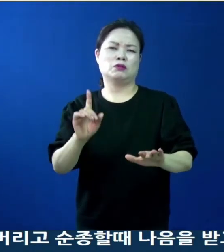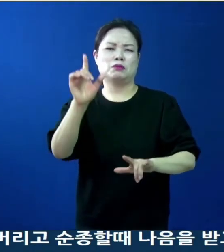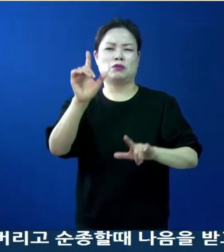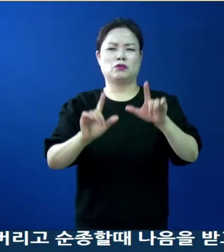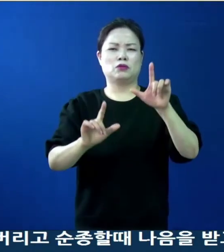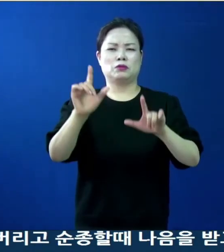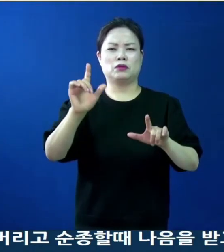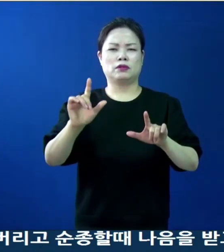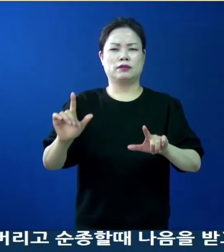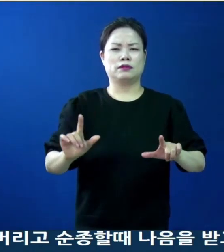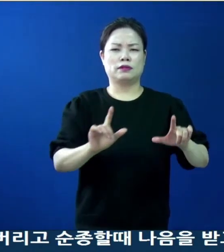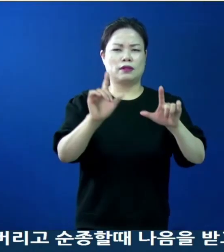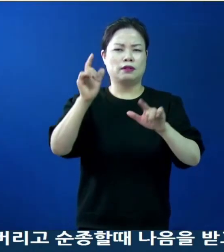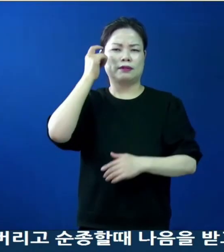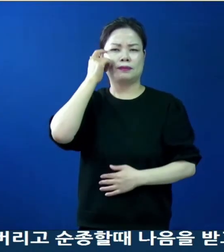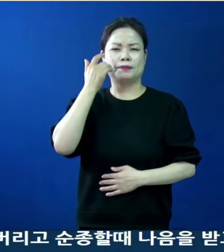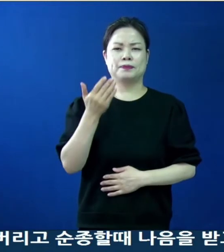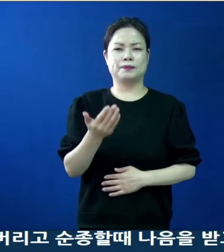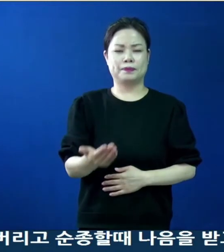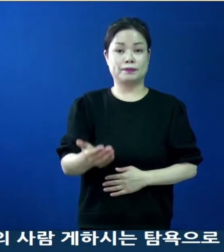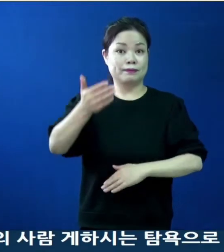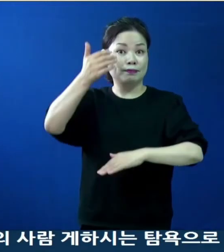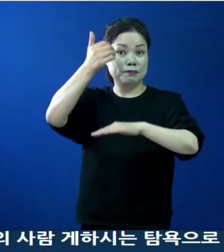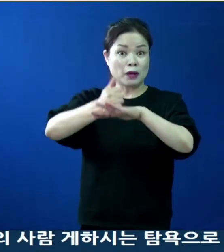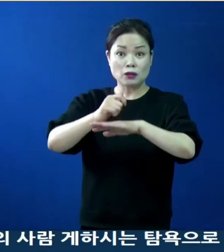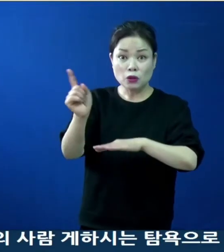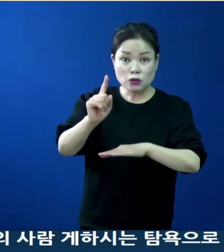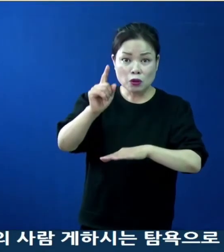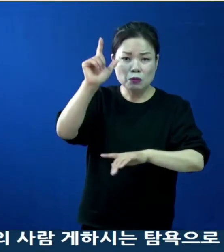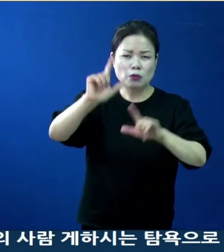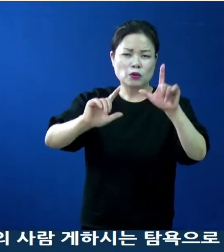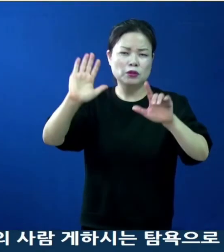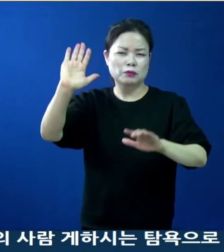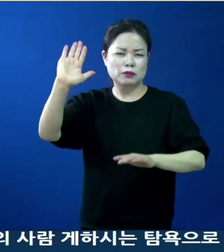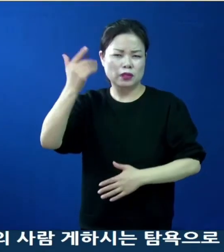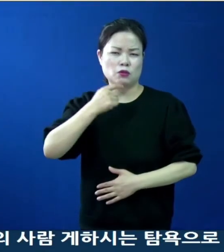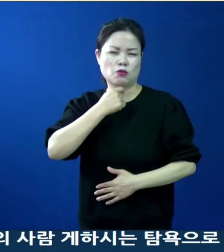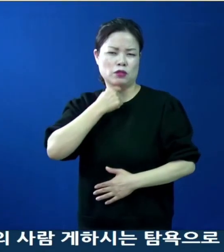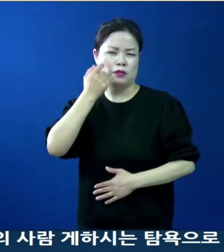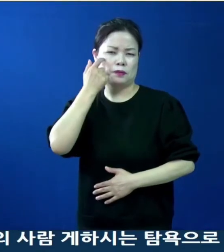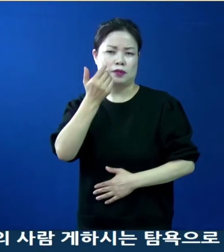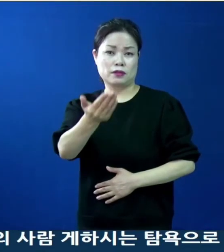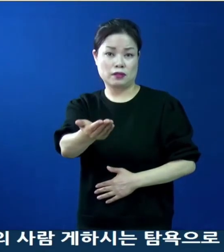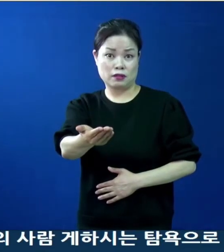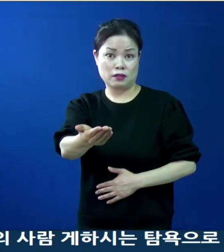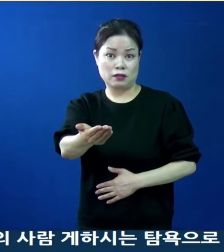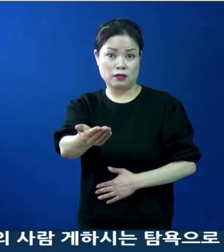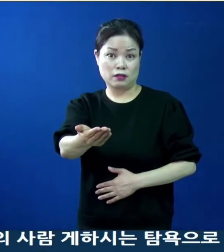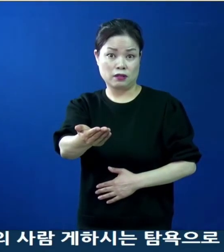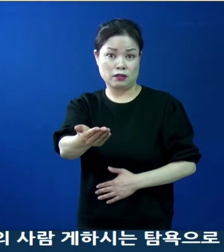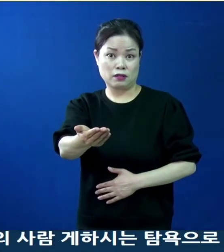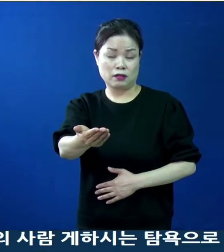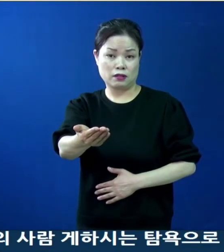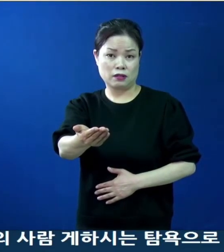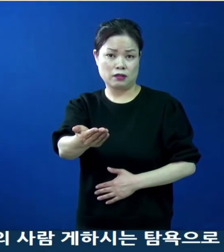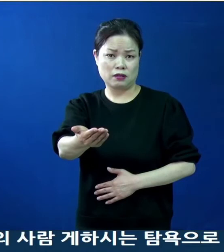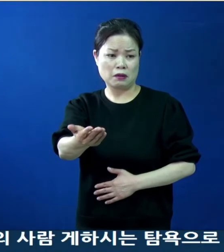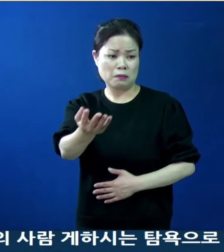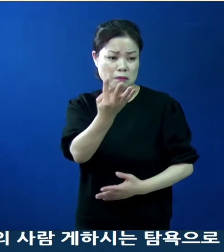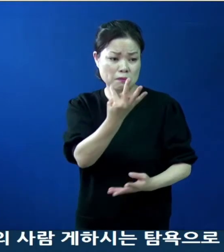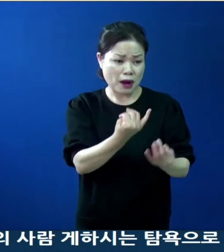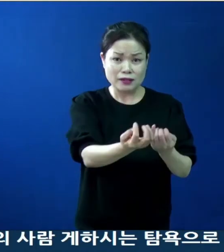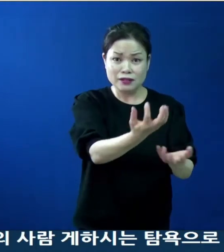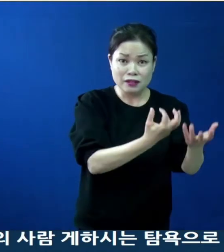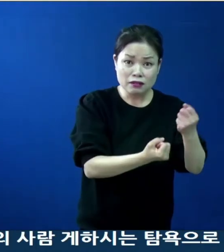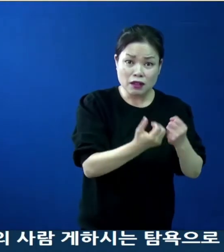모습으로 살아가고 계십니까? 마지막에 어떤 모습이 되시기를 원합니까? 많이 갖는다고 행복할